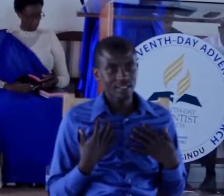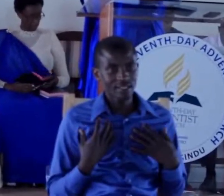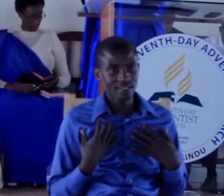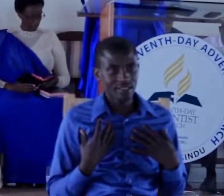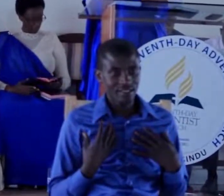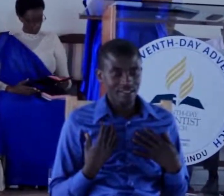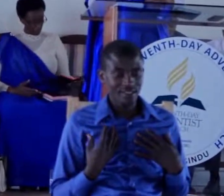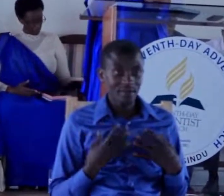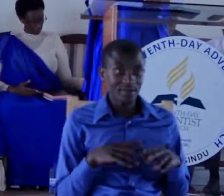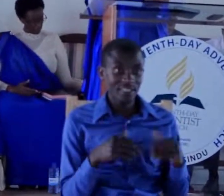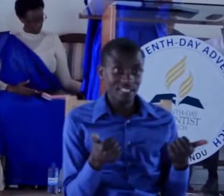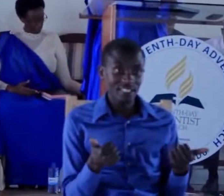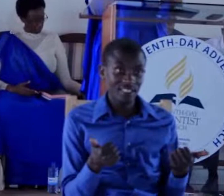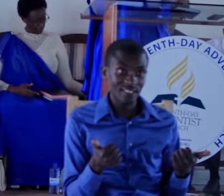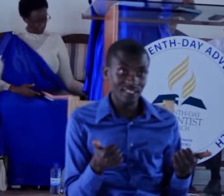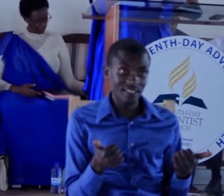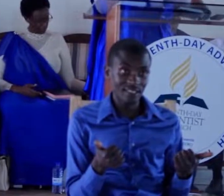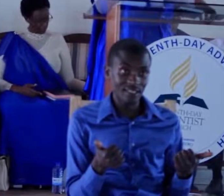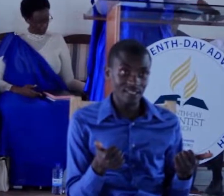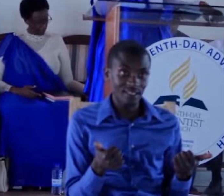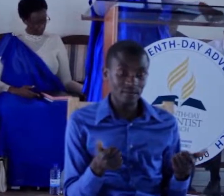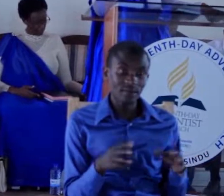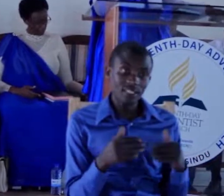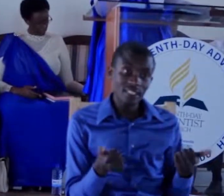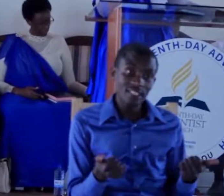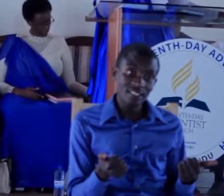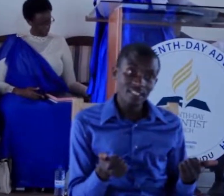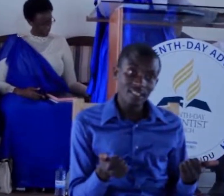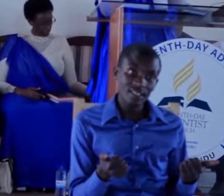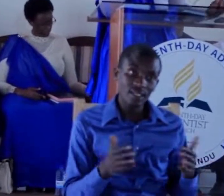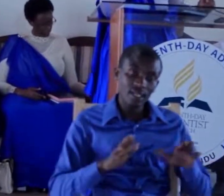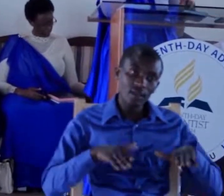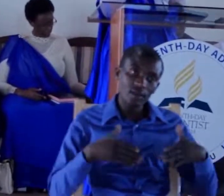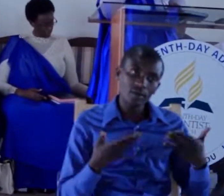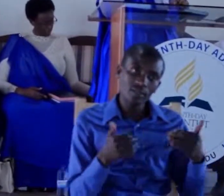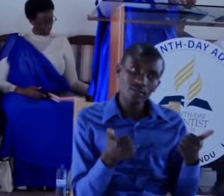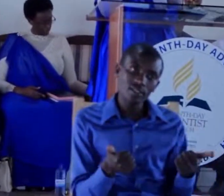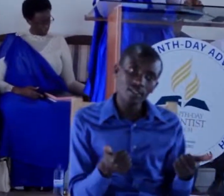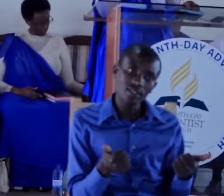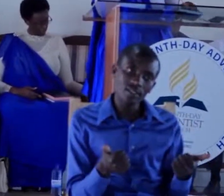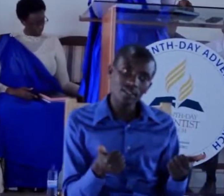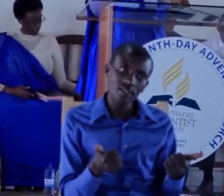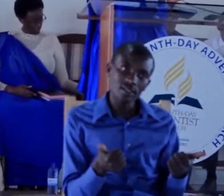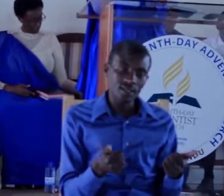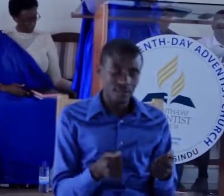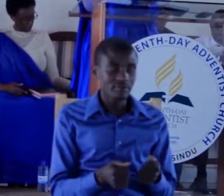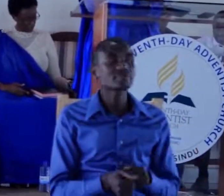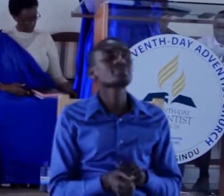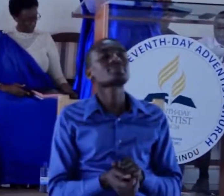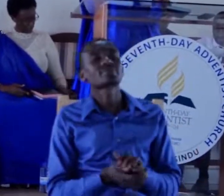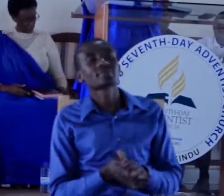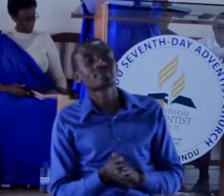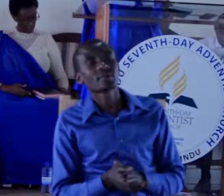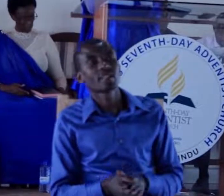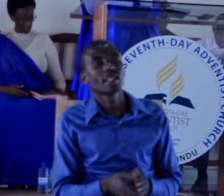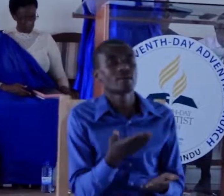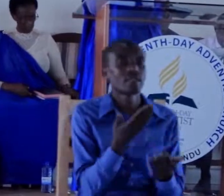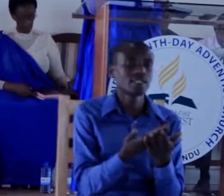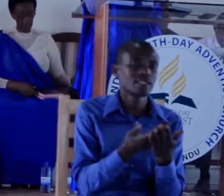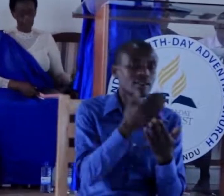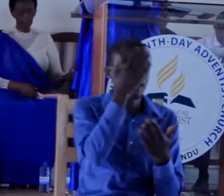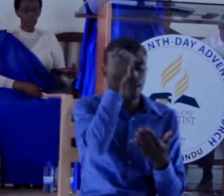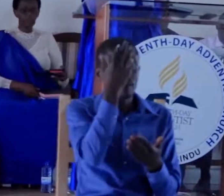imfatiro zishenywe mukiranutsi yakora iki se muri kuhabona ko mutambwira mwahabonye